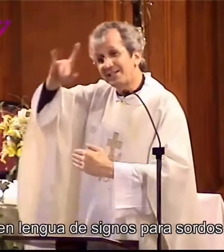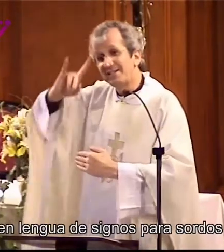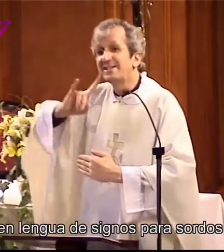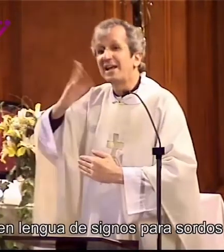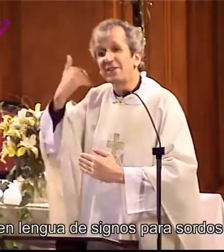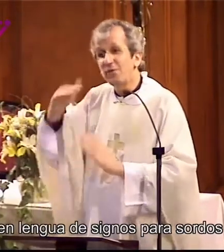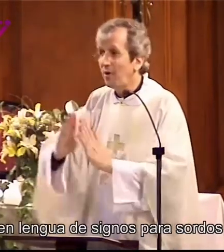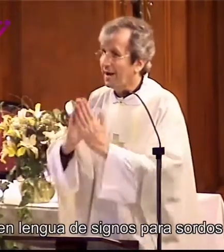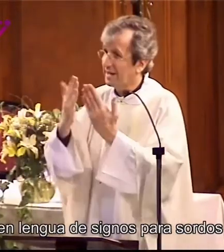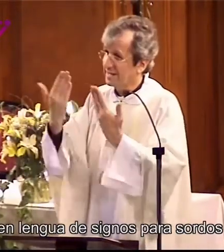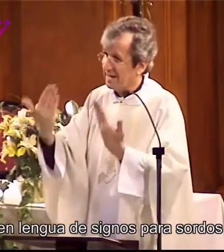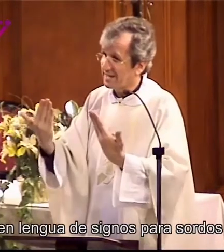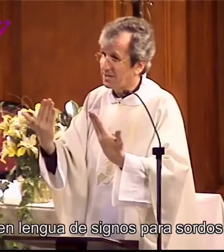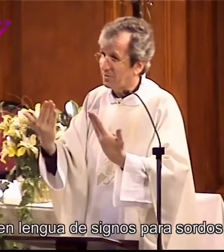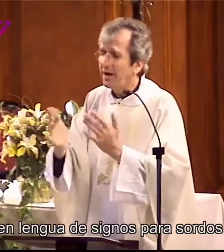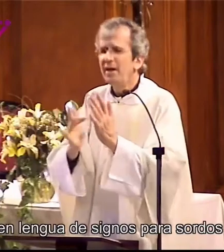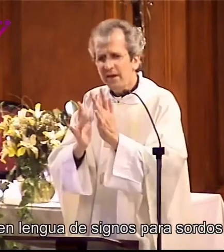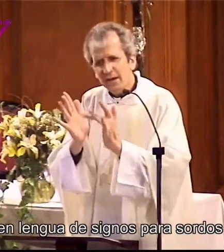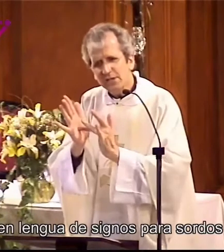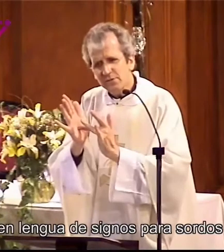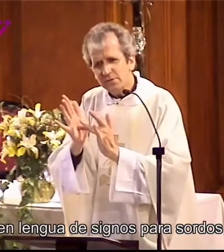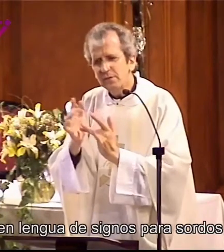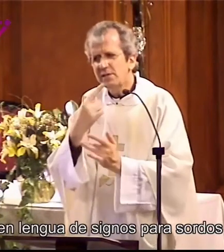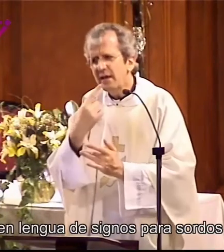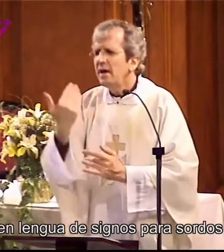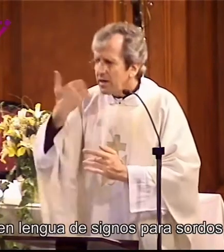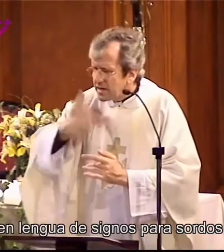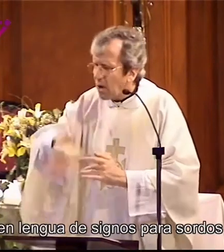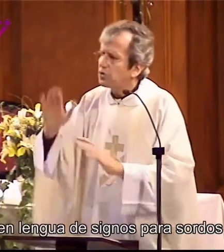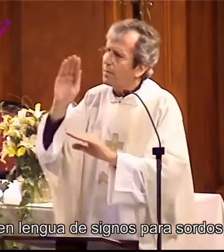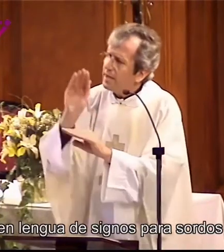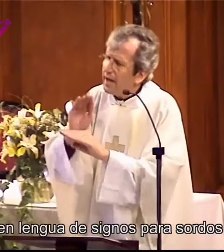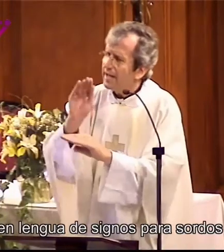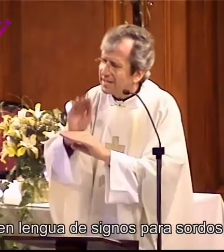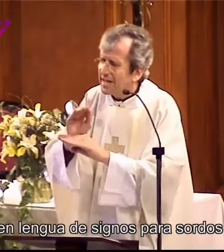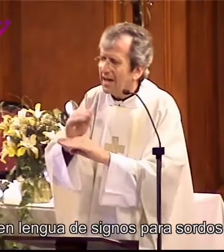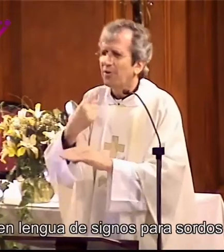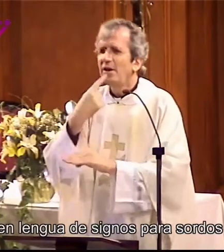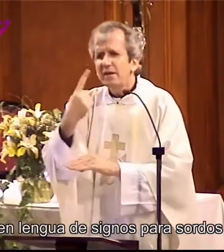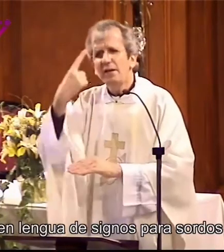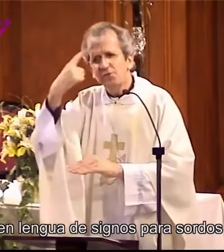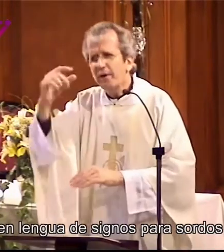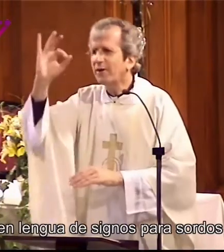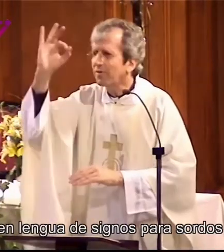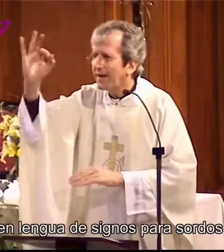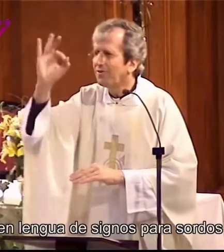desde antiguo en la Sagrada Escritura. Y Jesús les dice, ya os lo había enseñado y les fue recordando,